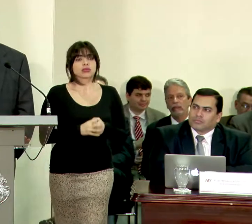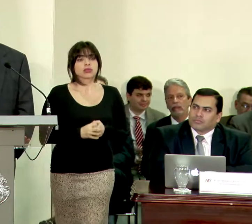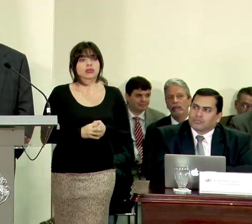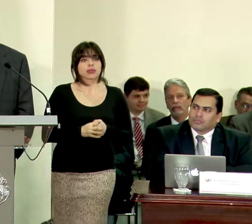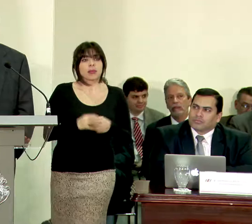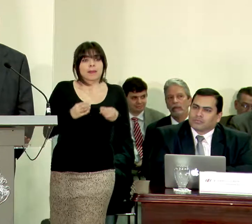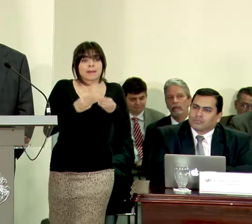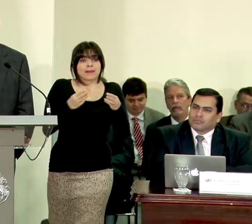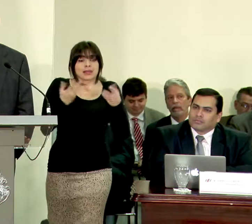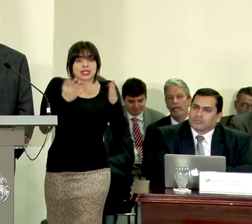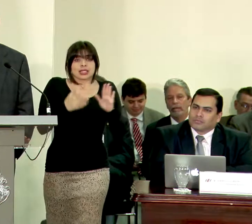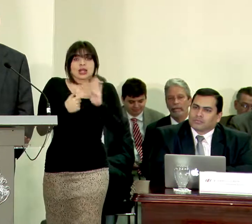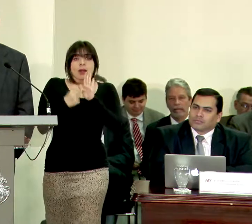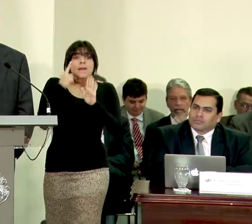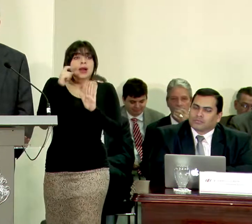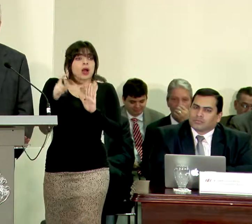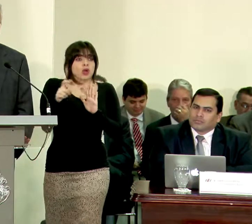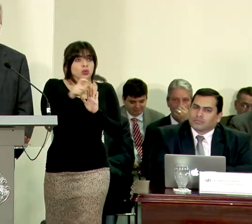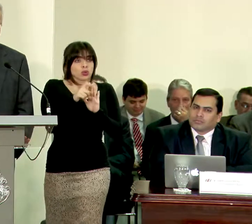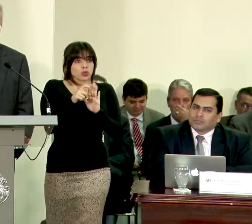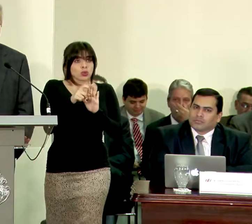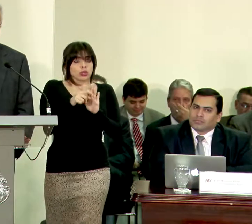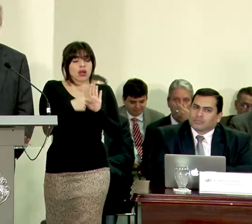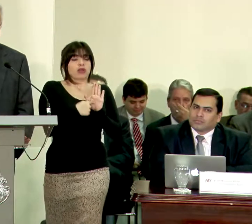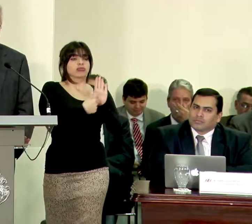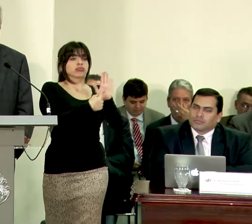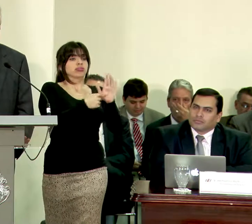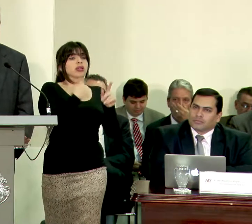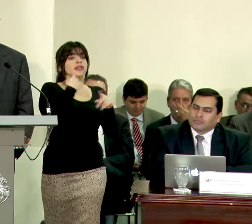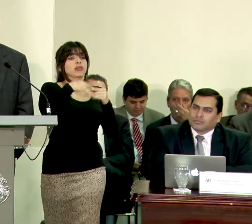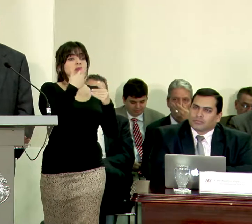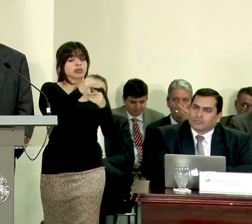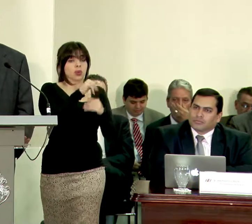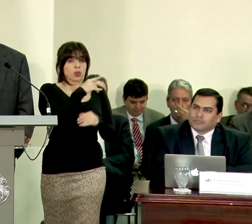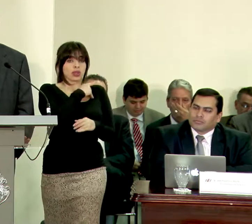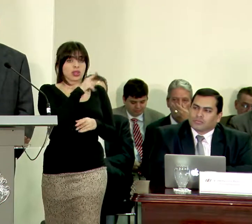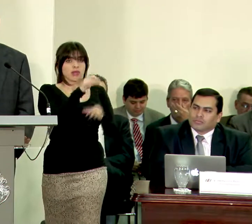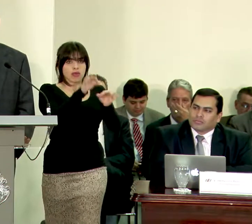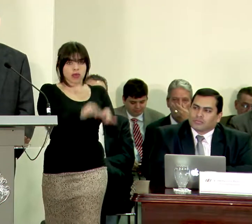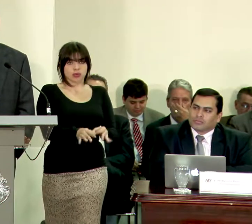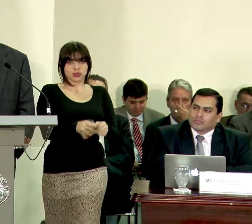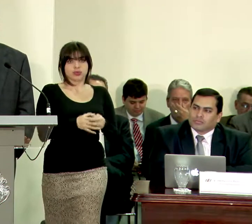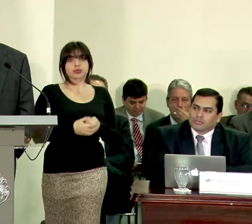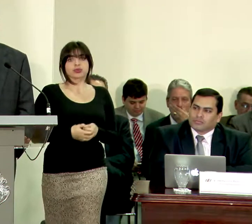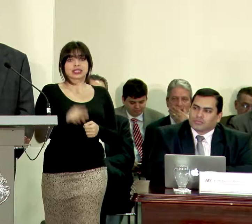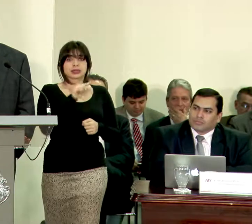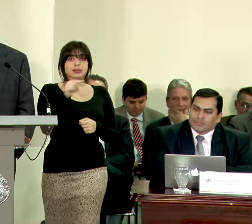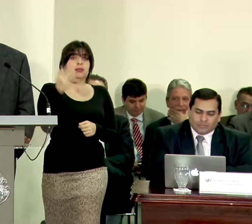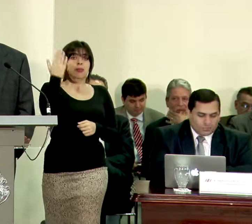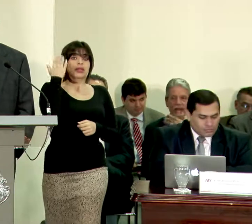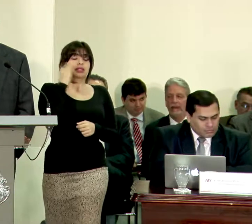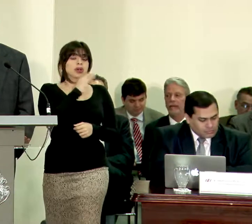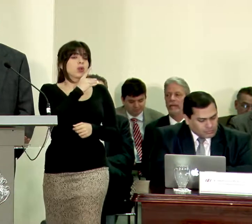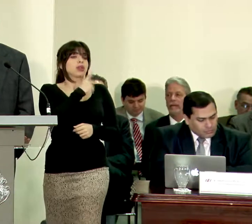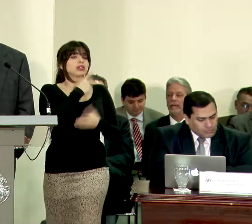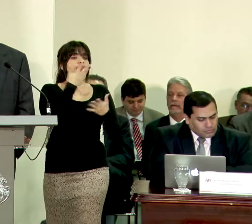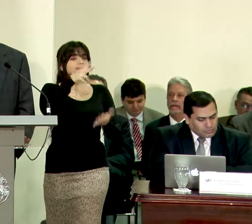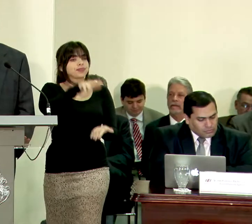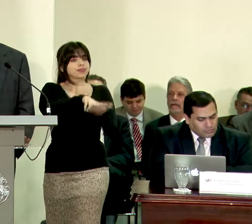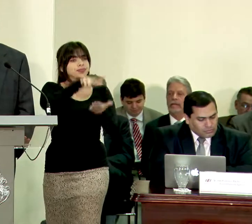de la materia que se mandó en consulta, y posteriormente la Junta tomó el acuerdo. La semana pasada la Junta